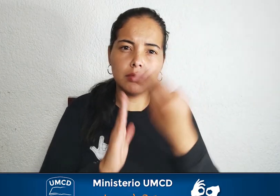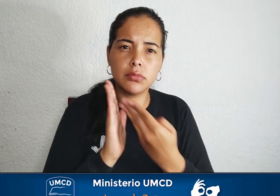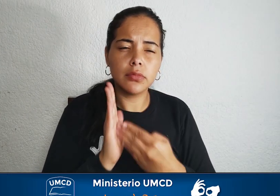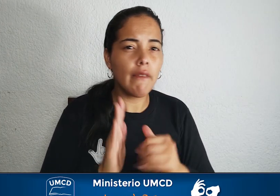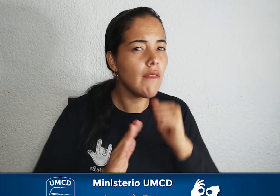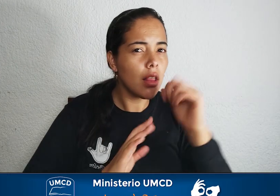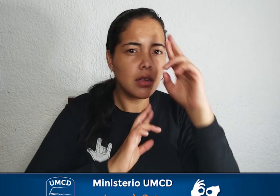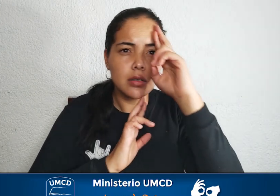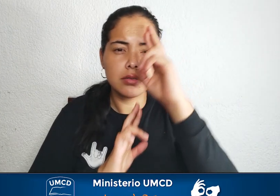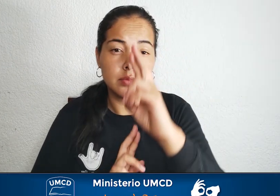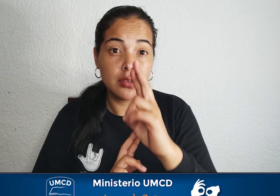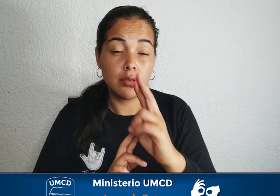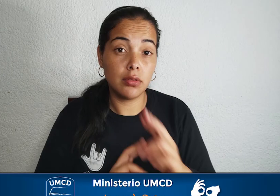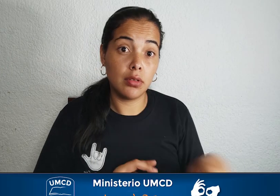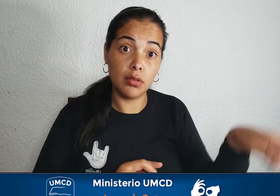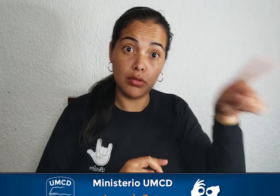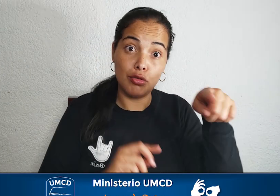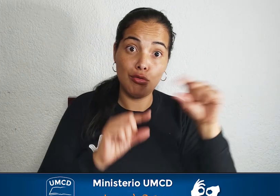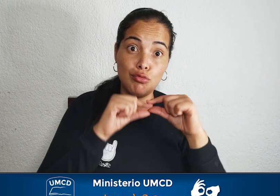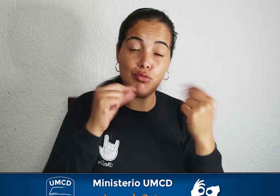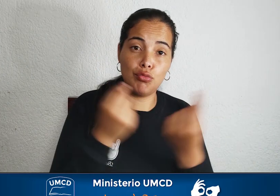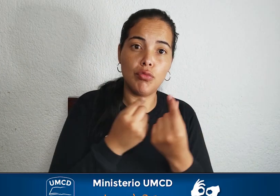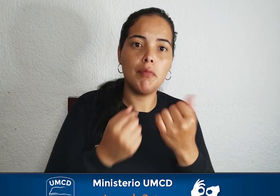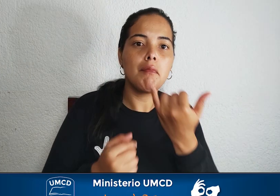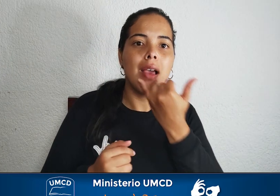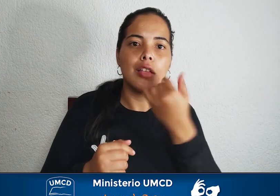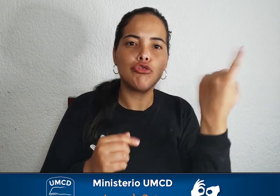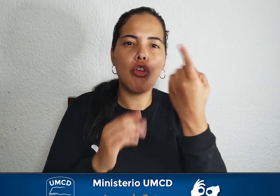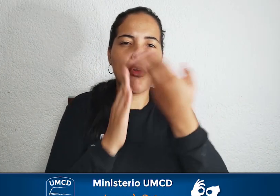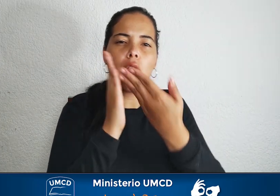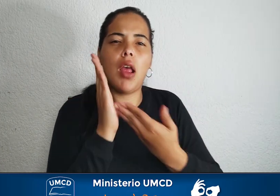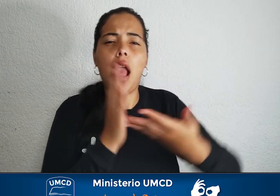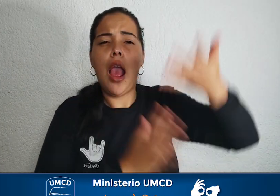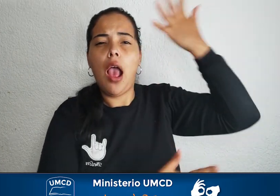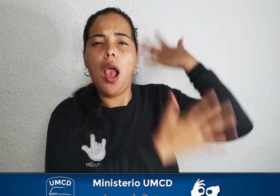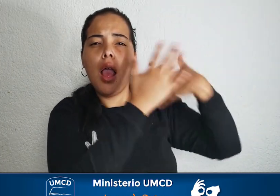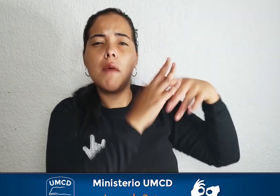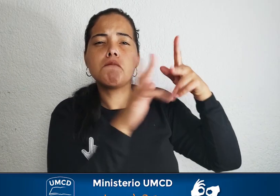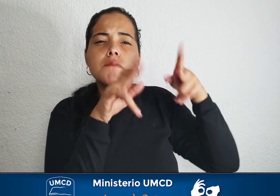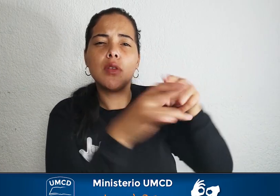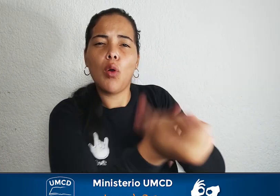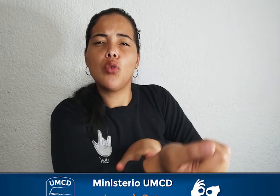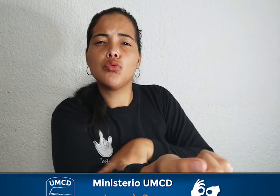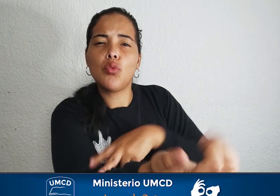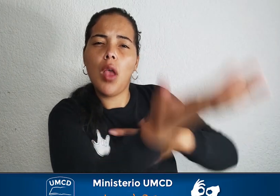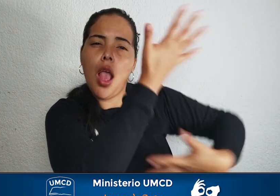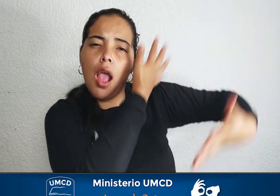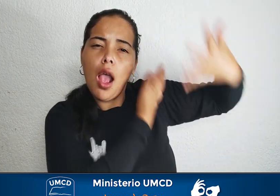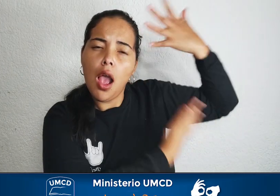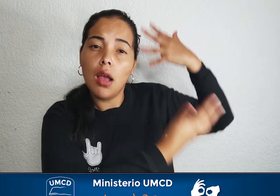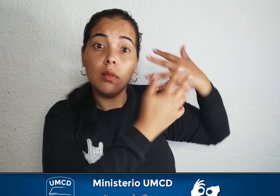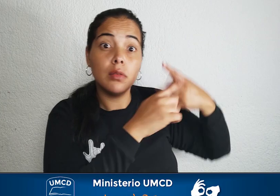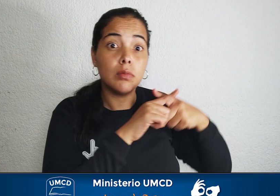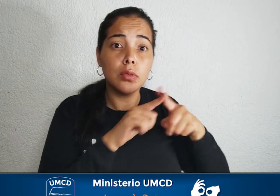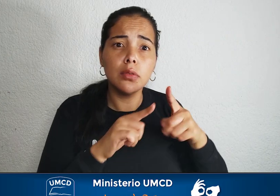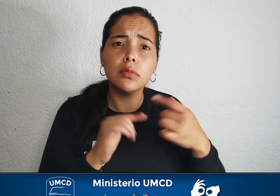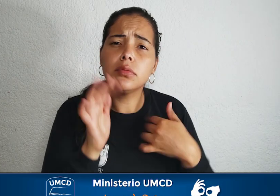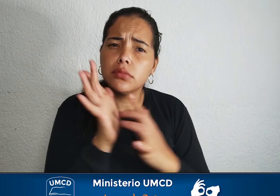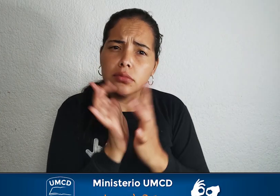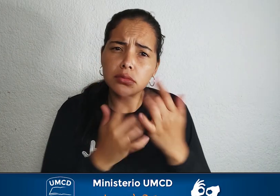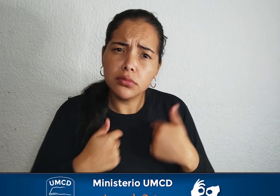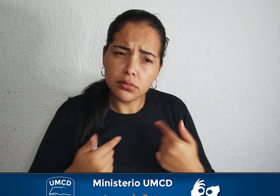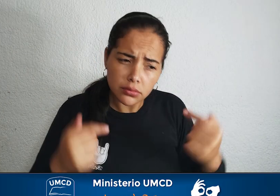la palabra de Dios. Ellos habían enseñado una tradición que venía de muchos años atrás, el Corbán, la